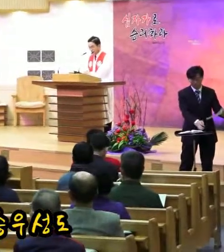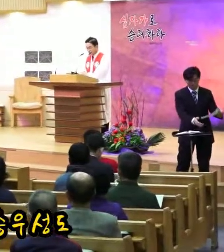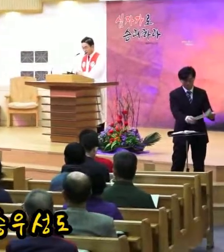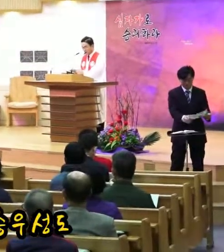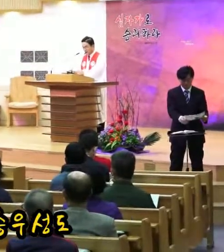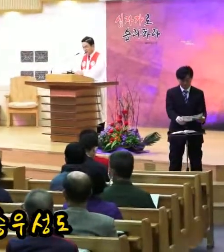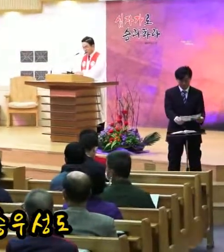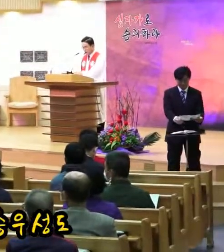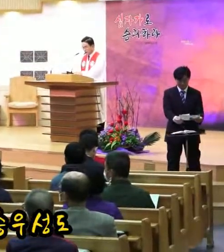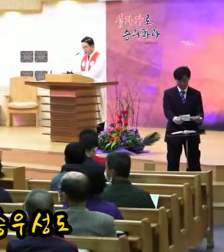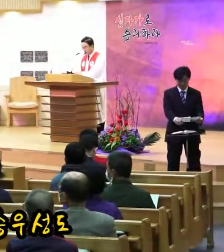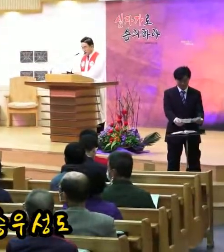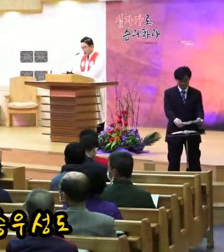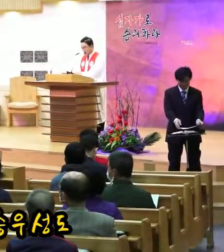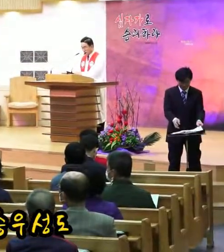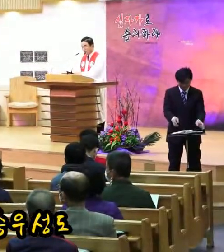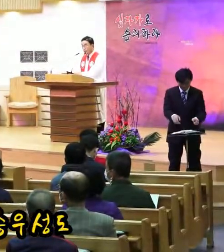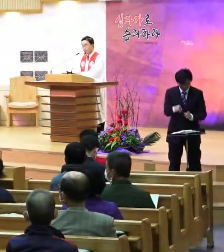서주십시오.